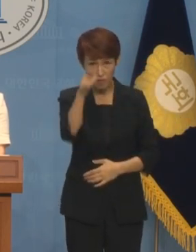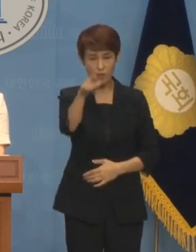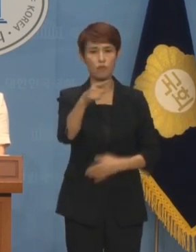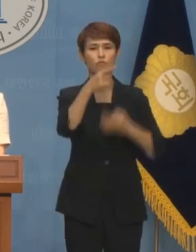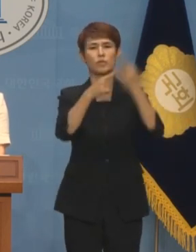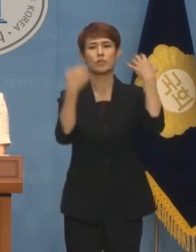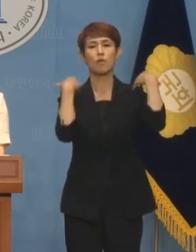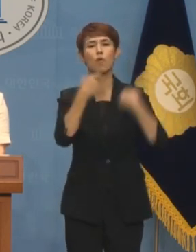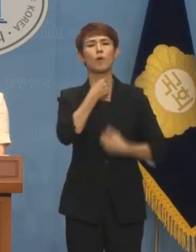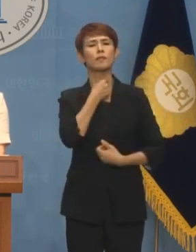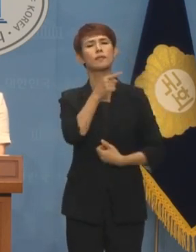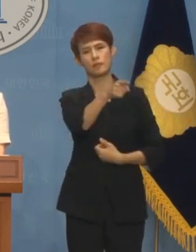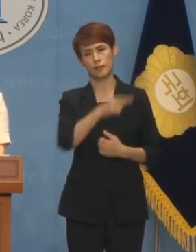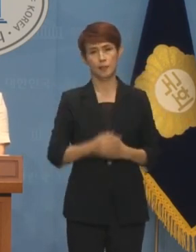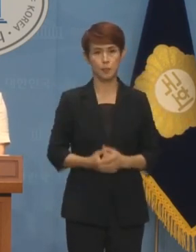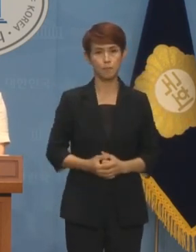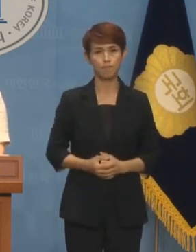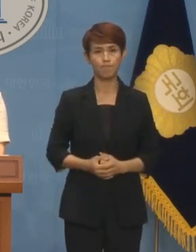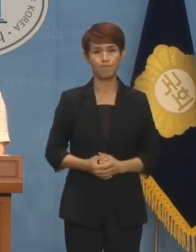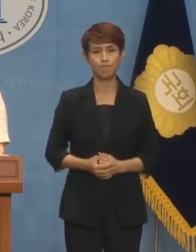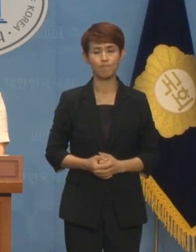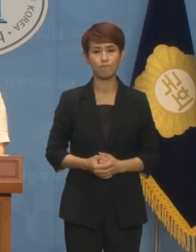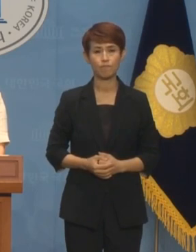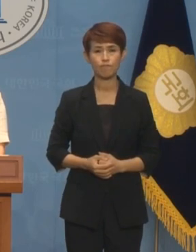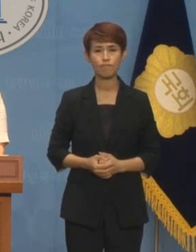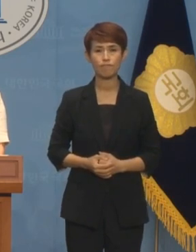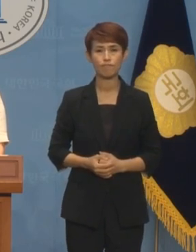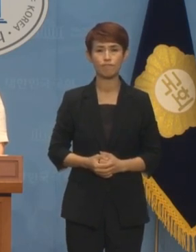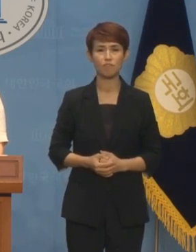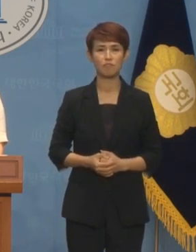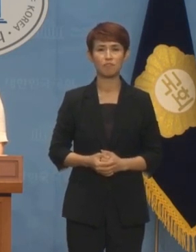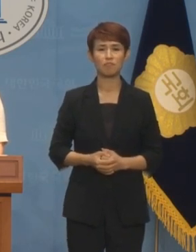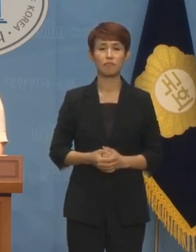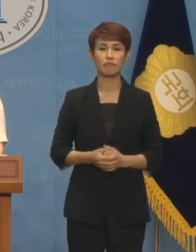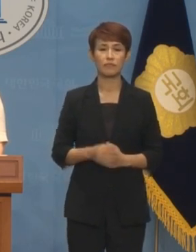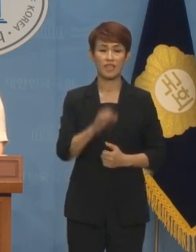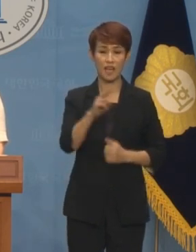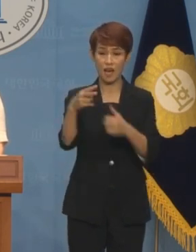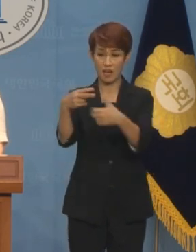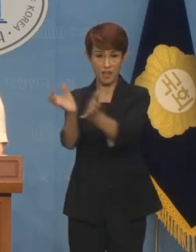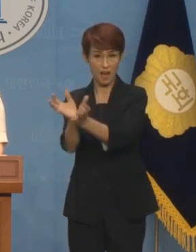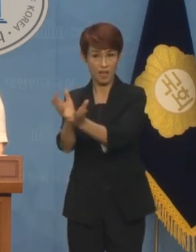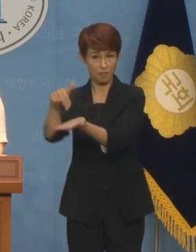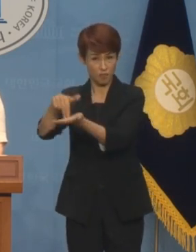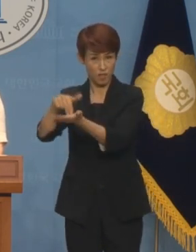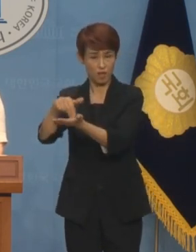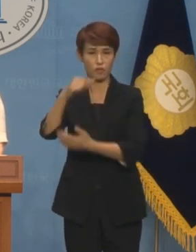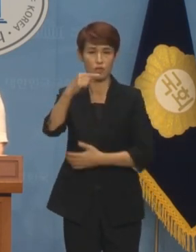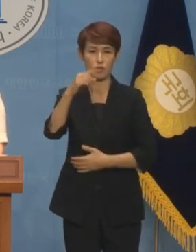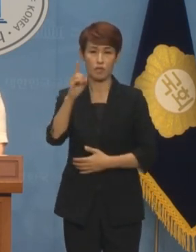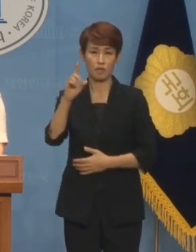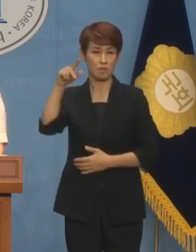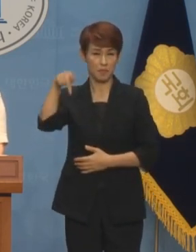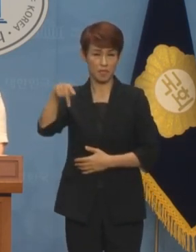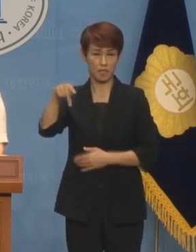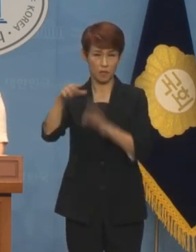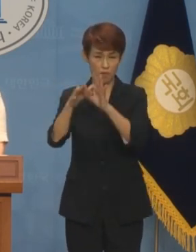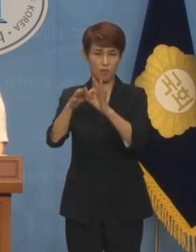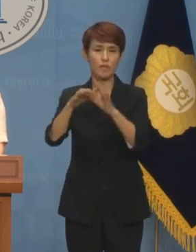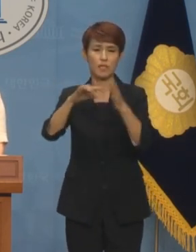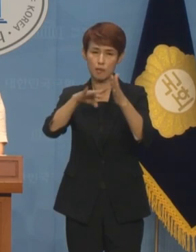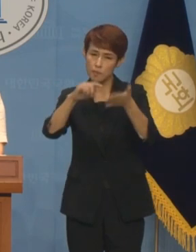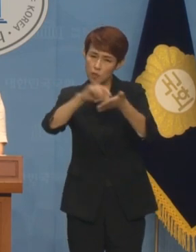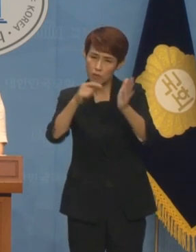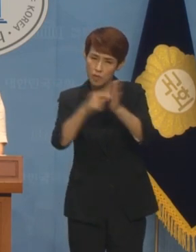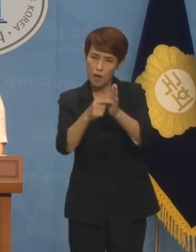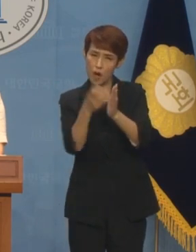정부가 바라는 바일 것입니다. 집권을 표방하는 야당이라면 GDP 대비의 조세 부담률 적정 수준,